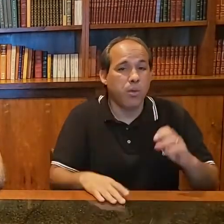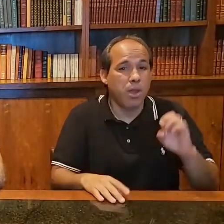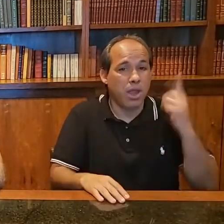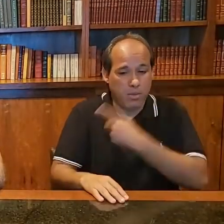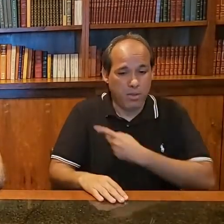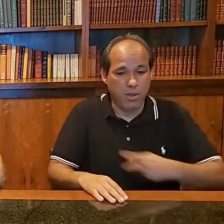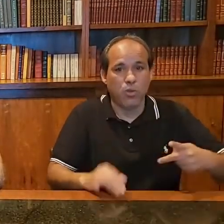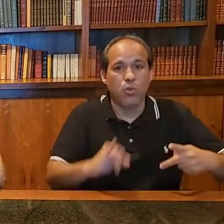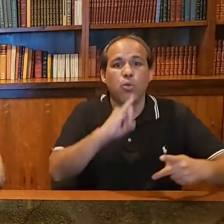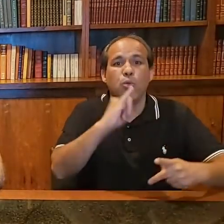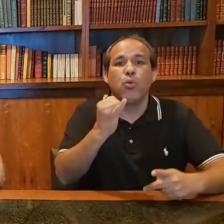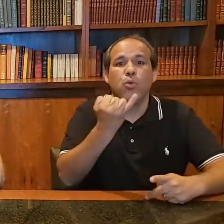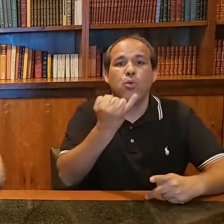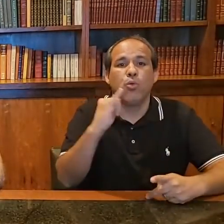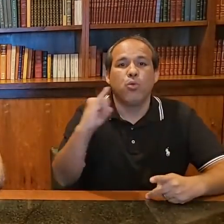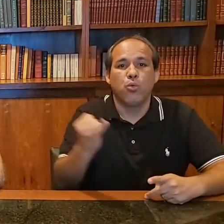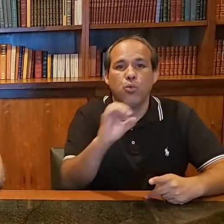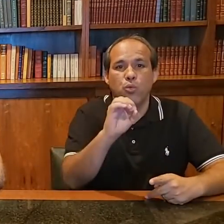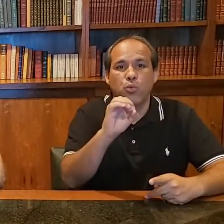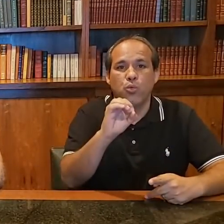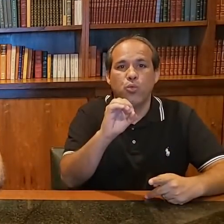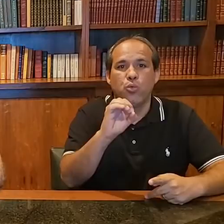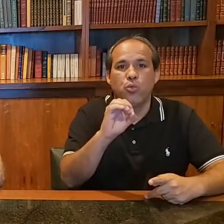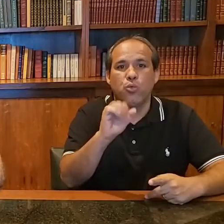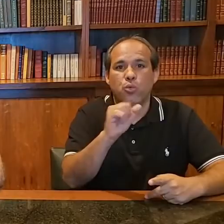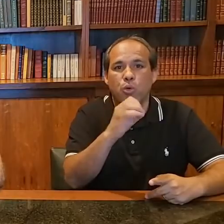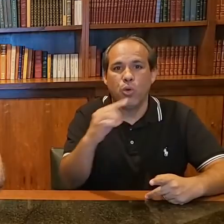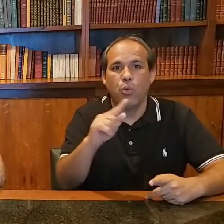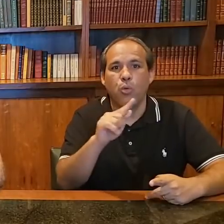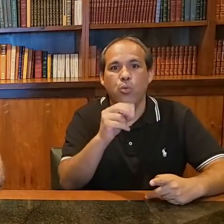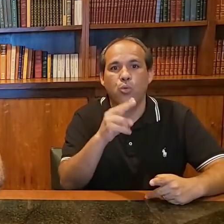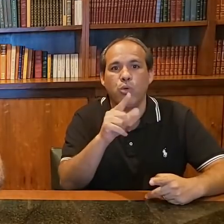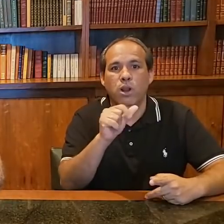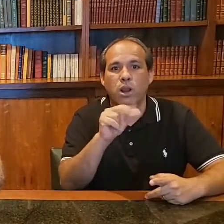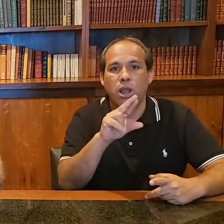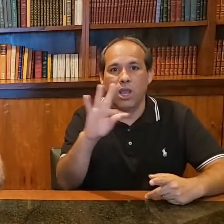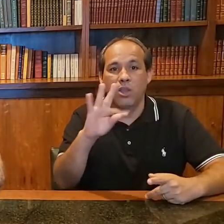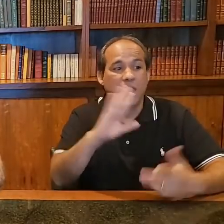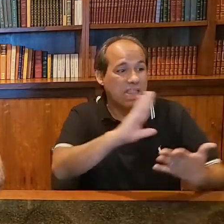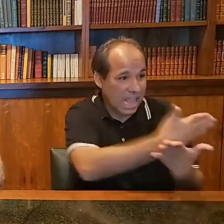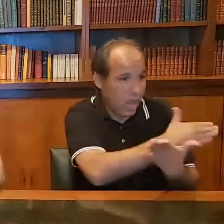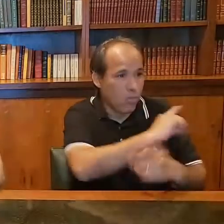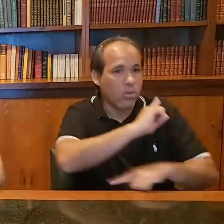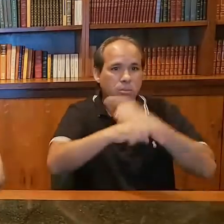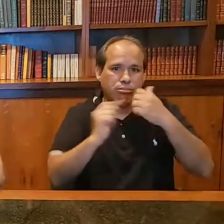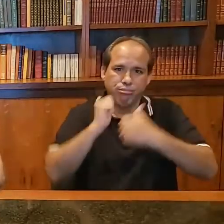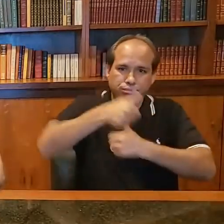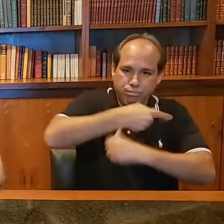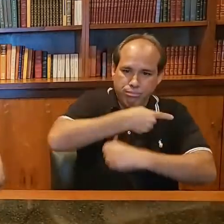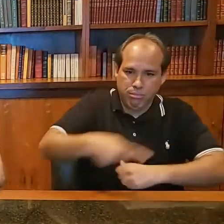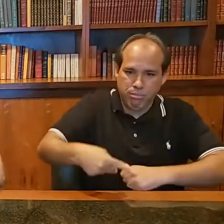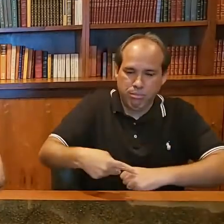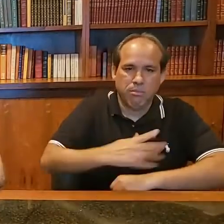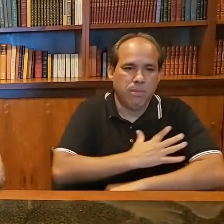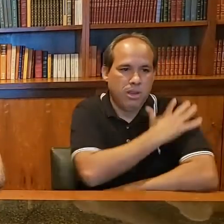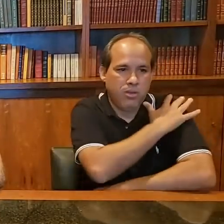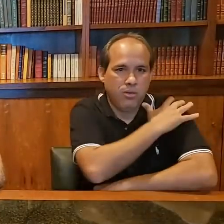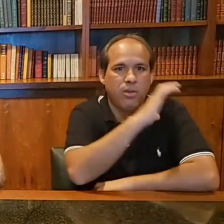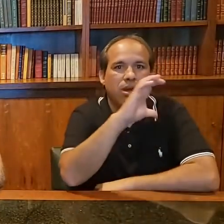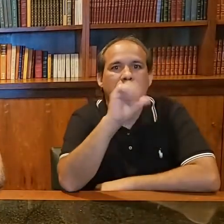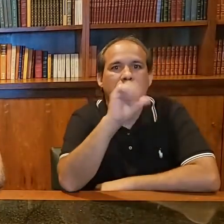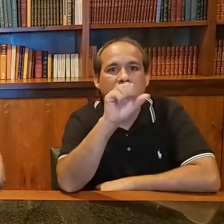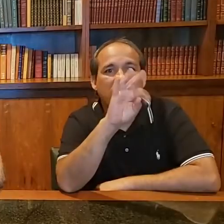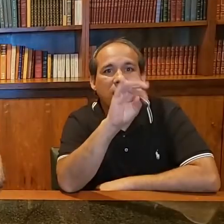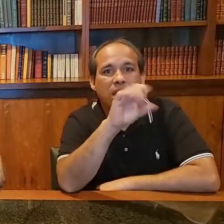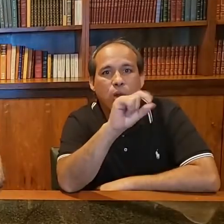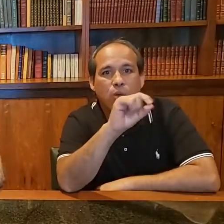saiu, entrou então o Marechal Castelo Branco, militar. Uhum, sim. Castelo Branco militar. O